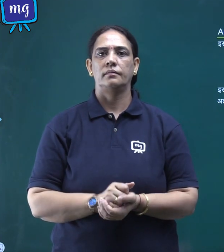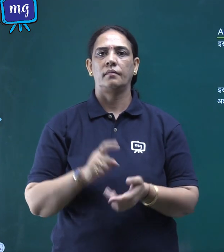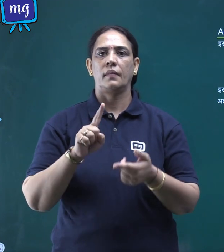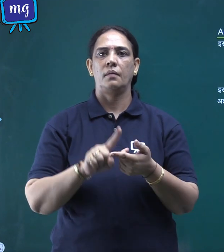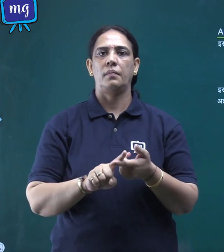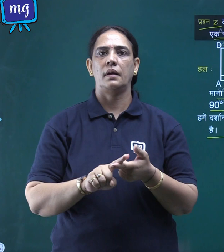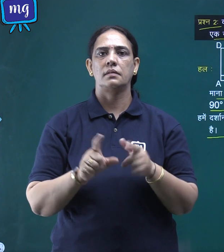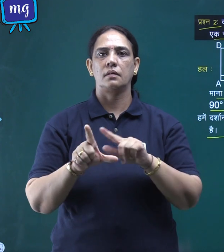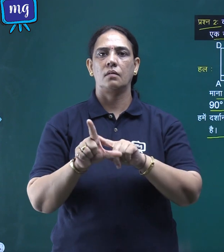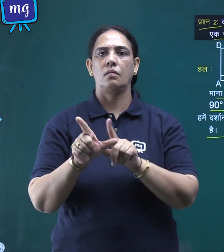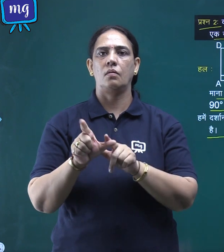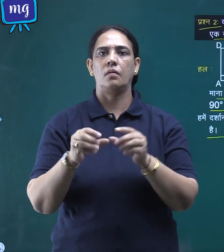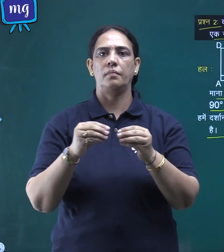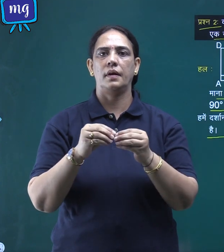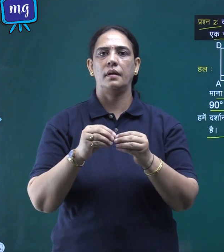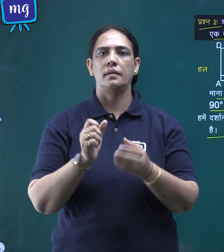प्लस कोण बी